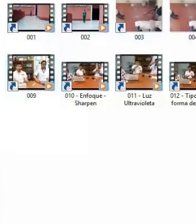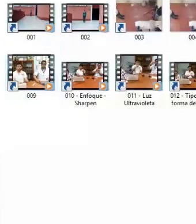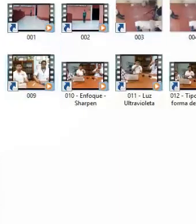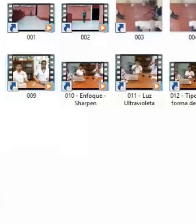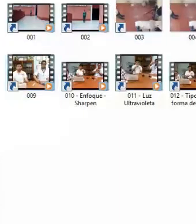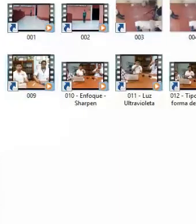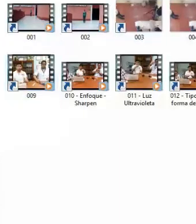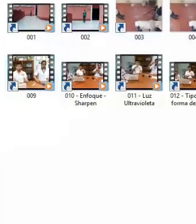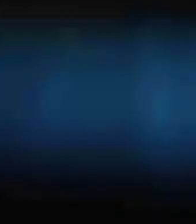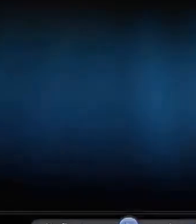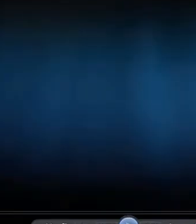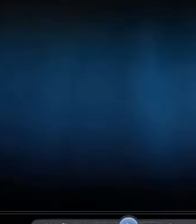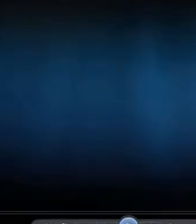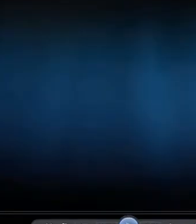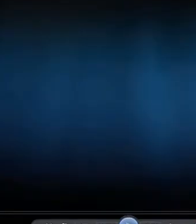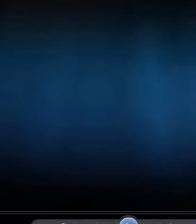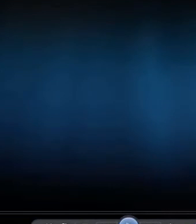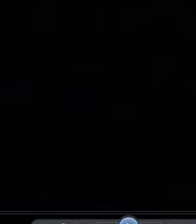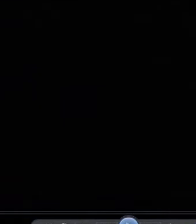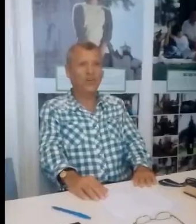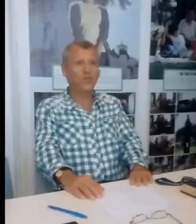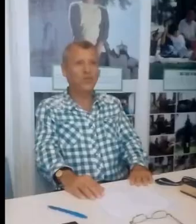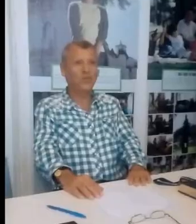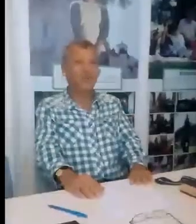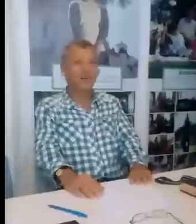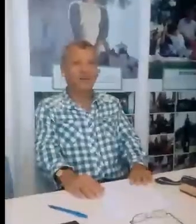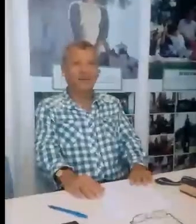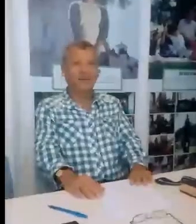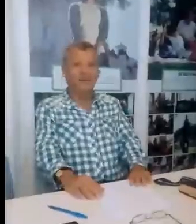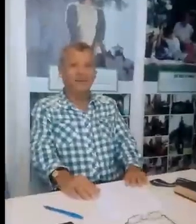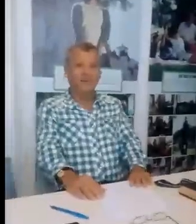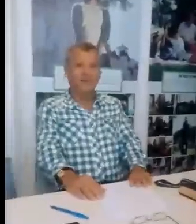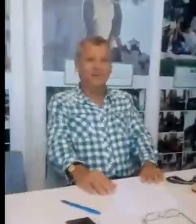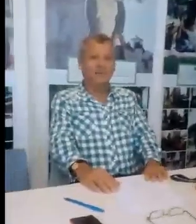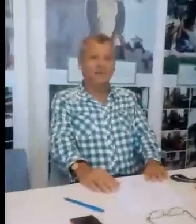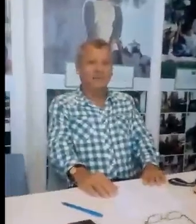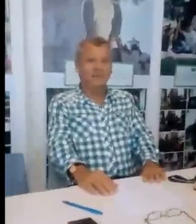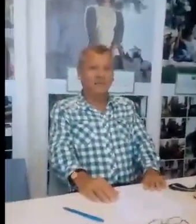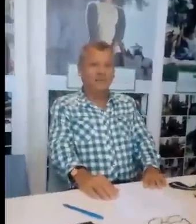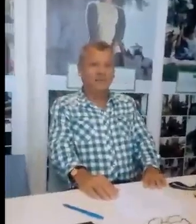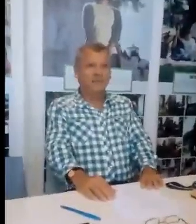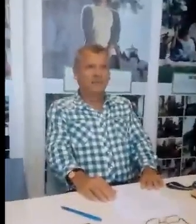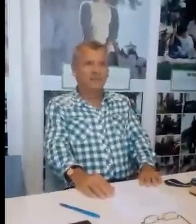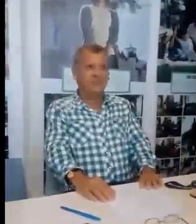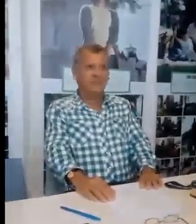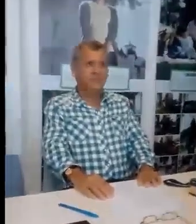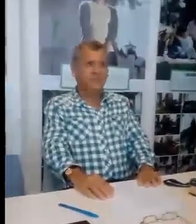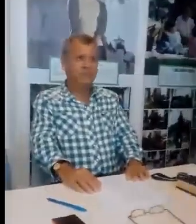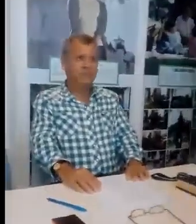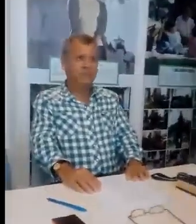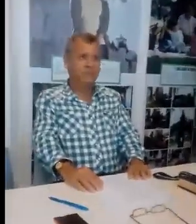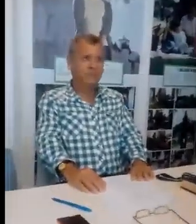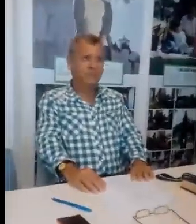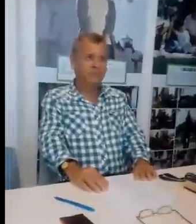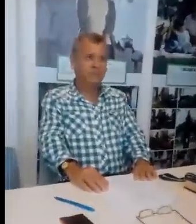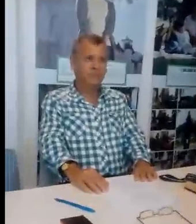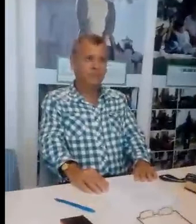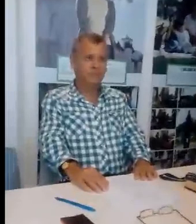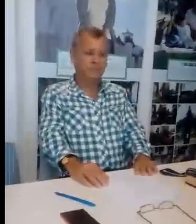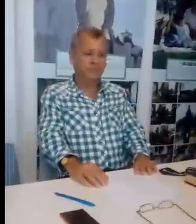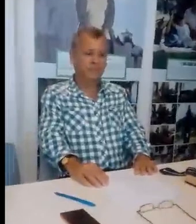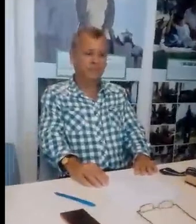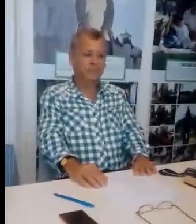Él es Vinicio, me dijo que se llama. Sí, sí, egresado de acá, con sordera, nos apoyó muchísimo. Él nos ayudó haciendo la